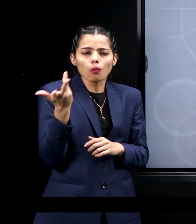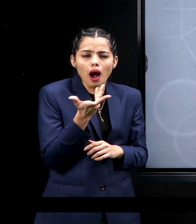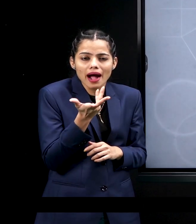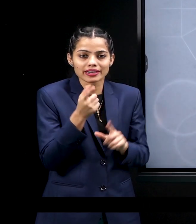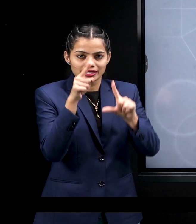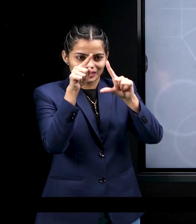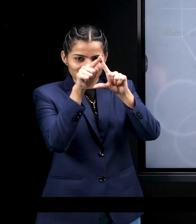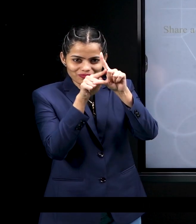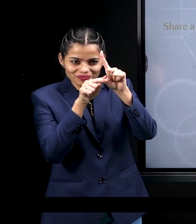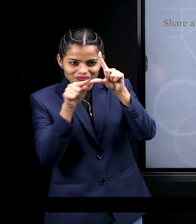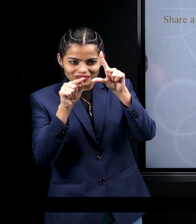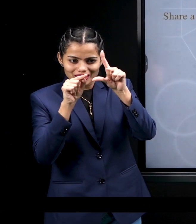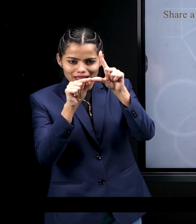அண்டை கோணங்கள்.